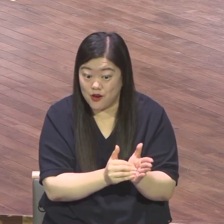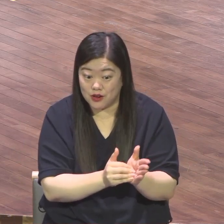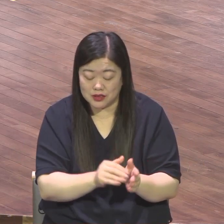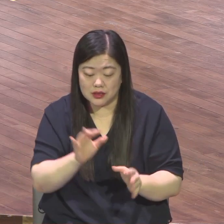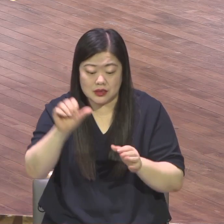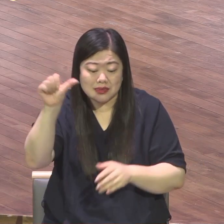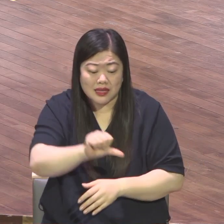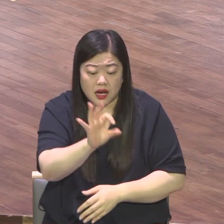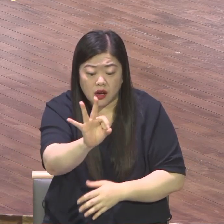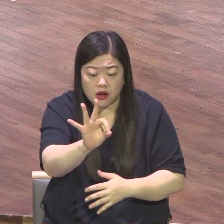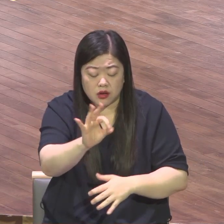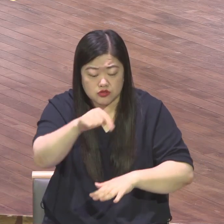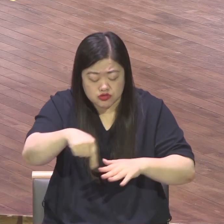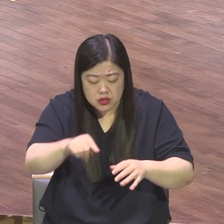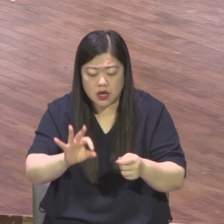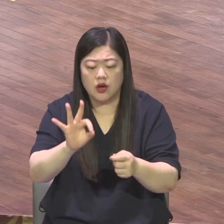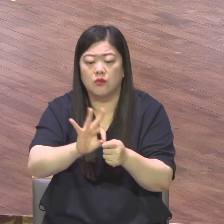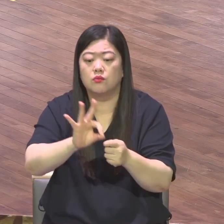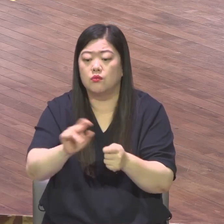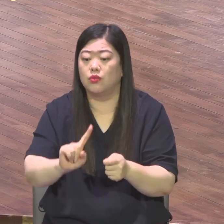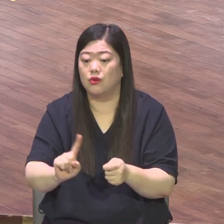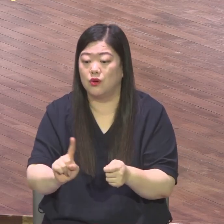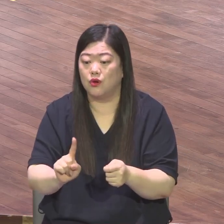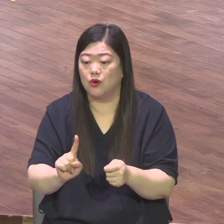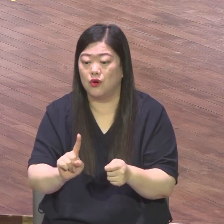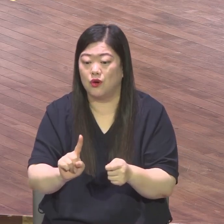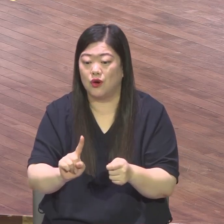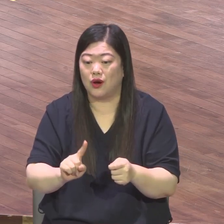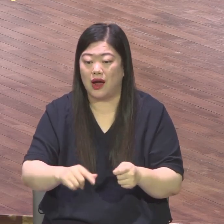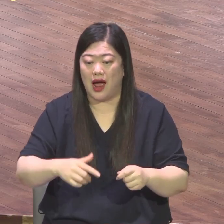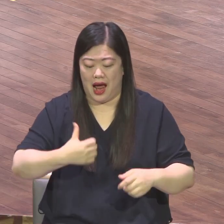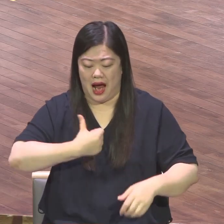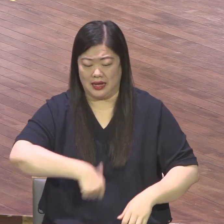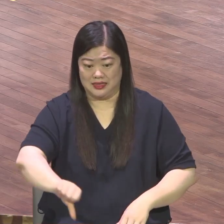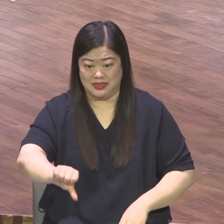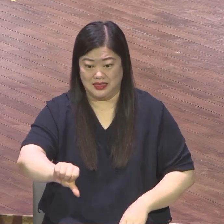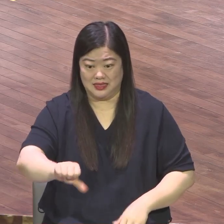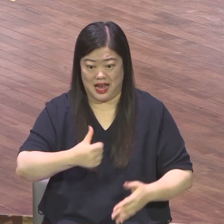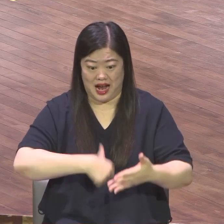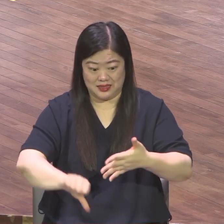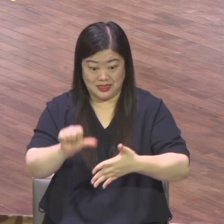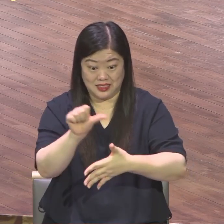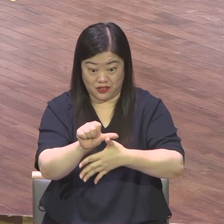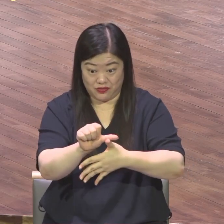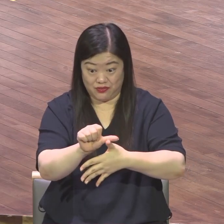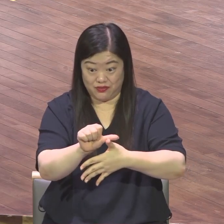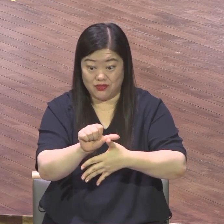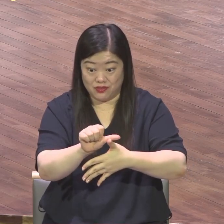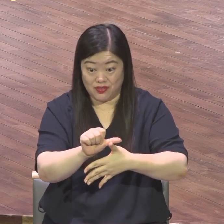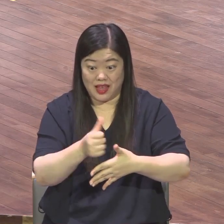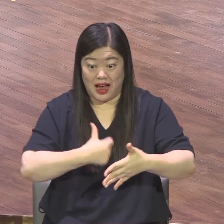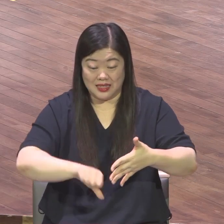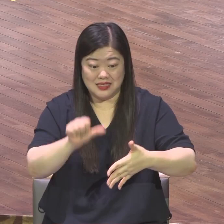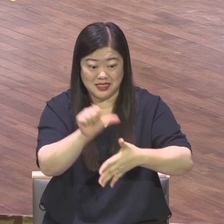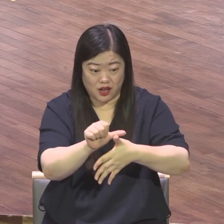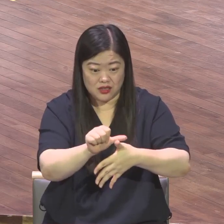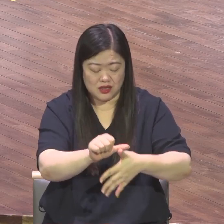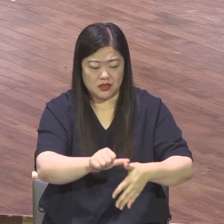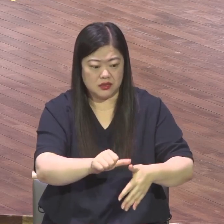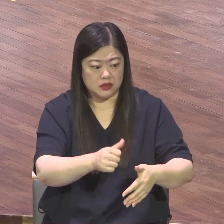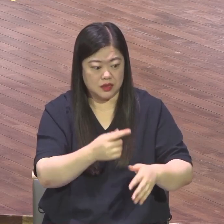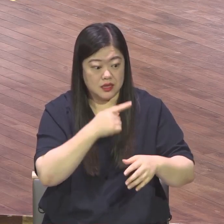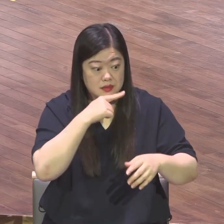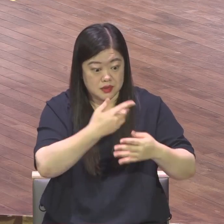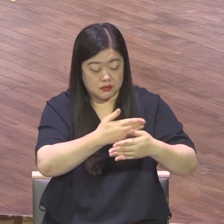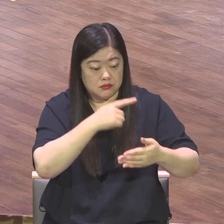백성들을 해방시키는데 이 해방, 이 지옥 같은 애굽에서 이제 빠져나오는데 430년 종살이 했는데